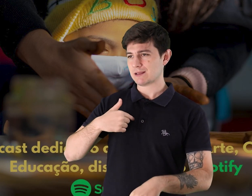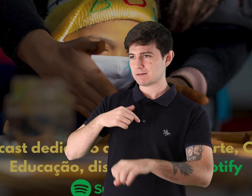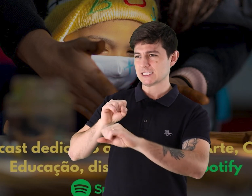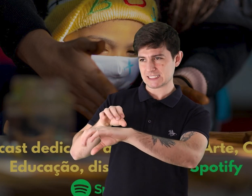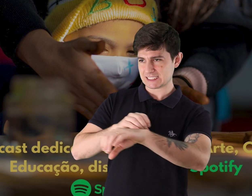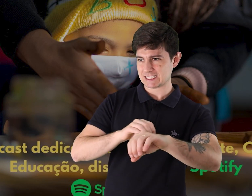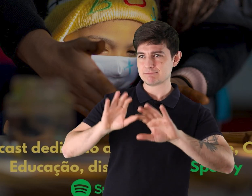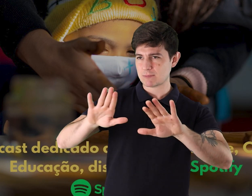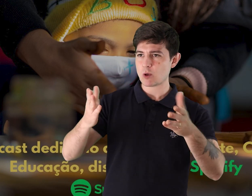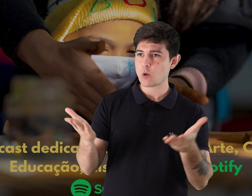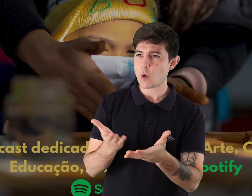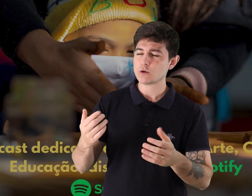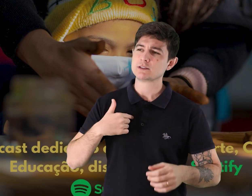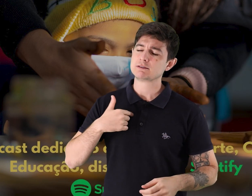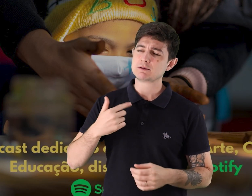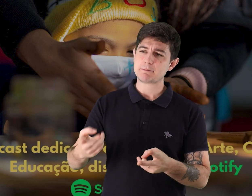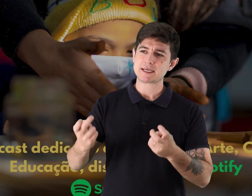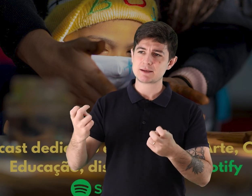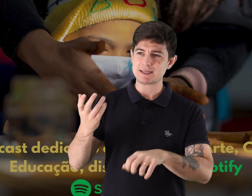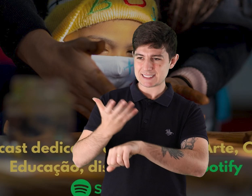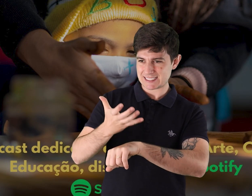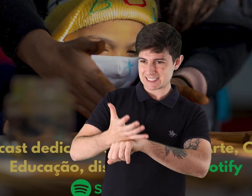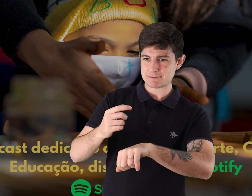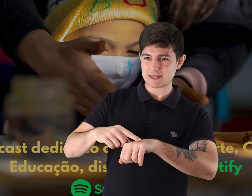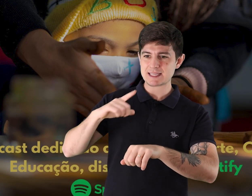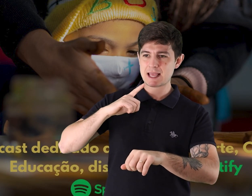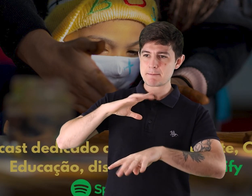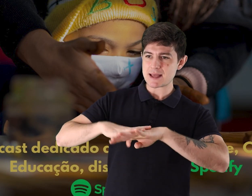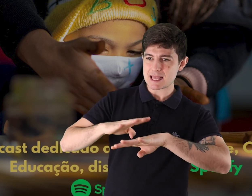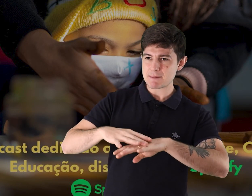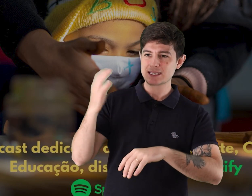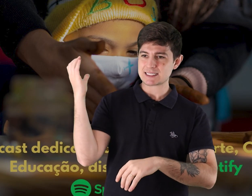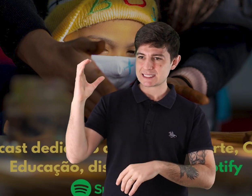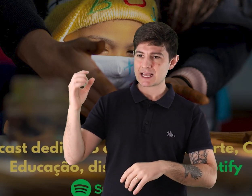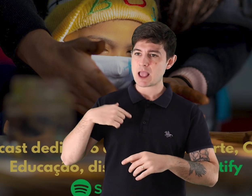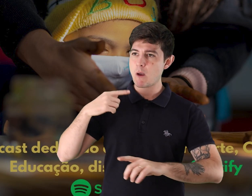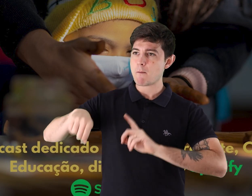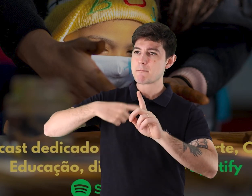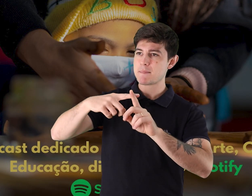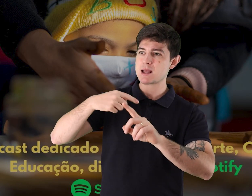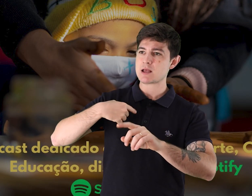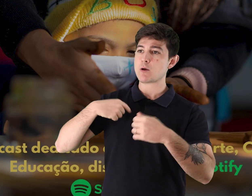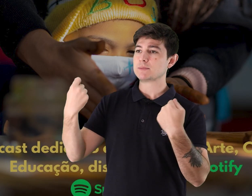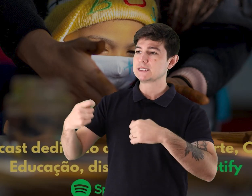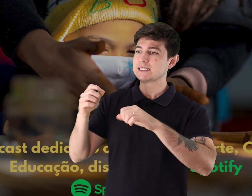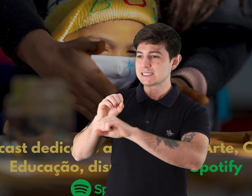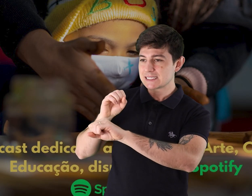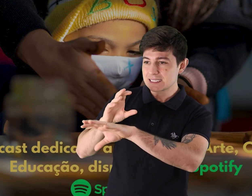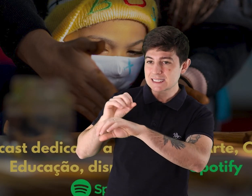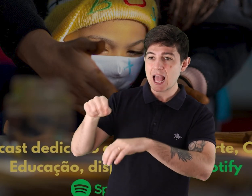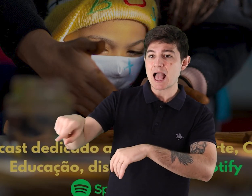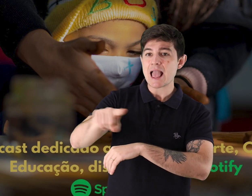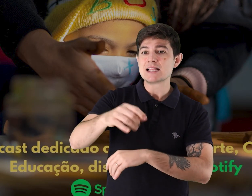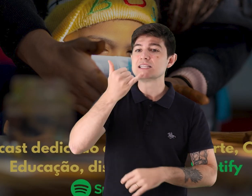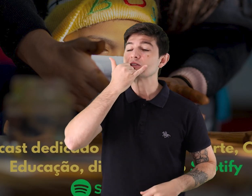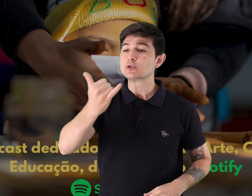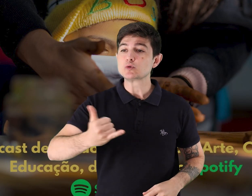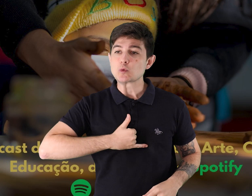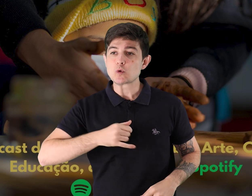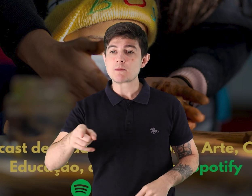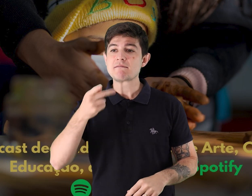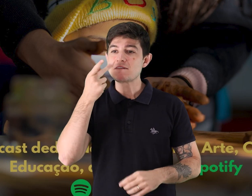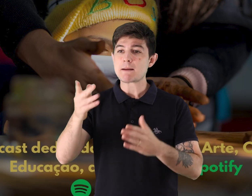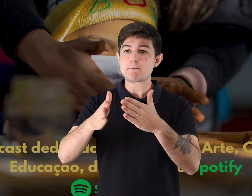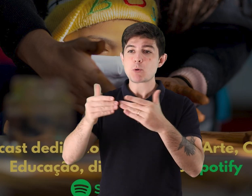ciências, português, né? Hoje, além dessas disciplinas curriculares, eu tenho que ensinar o meu aluno a